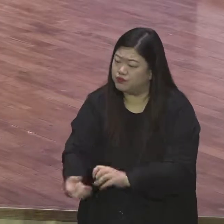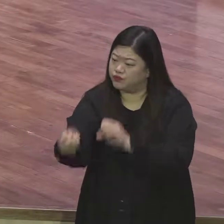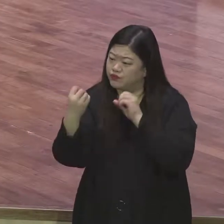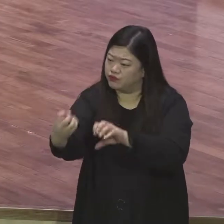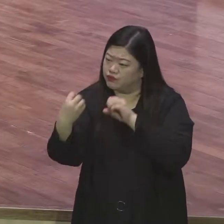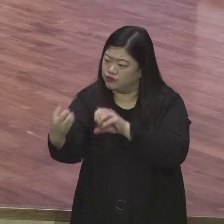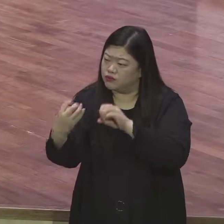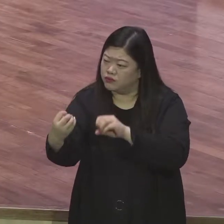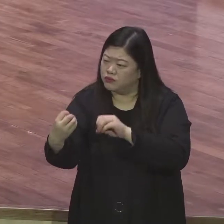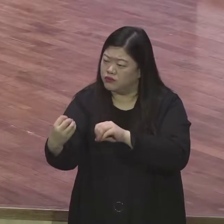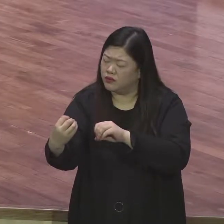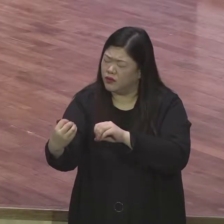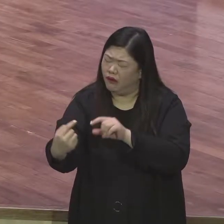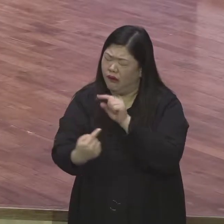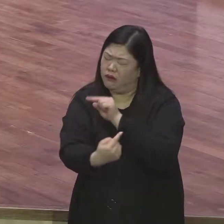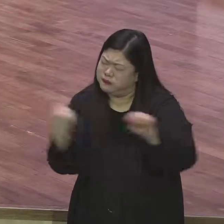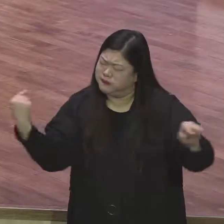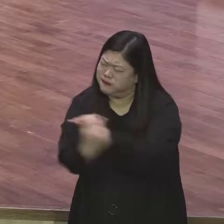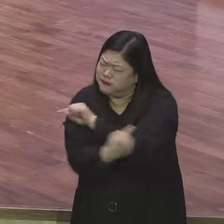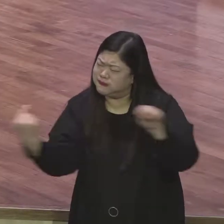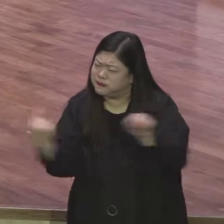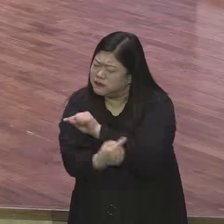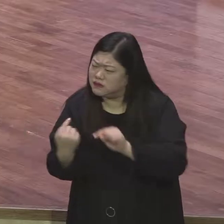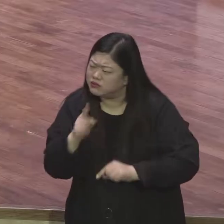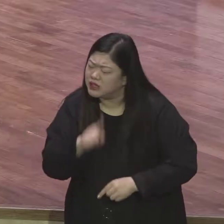그런 거 고쳐야 되고 보통 큰 병 아니에요.